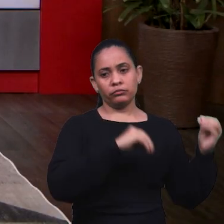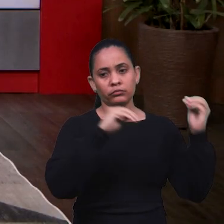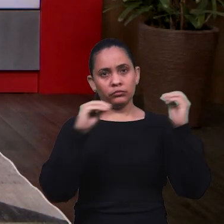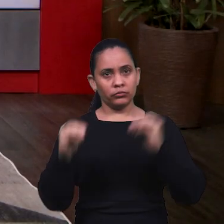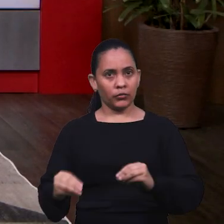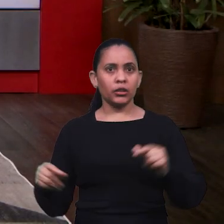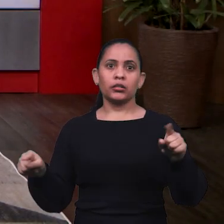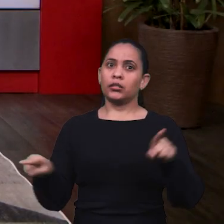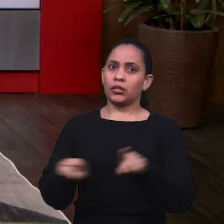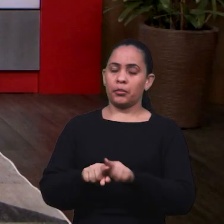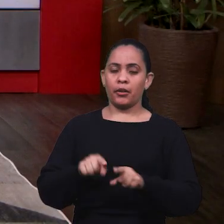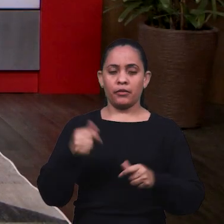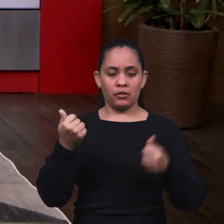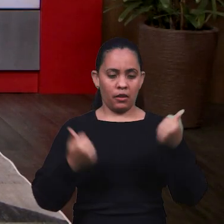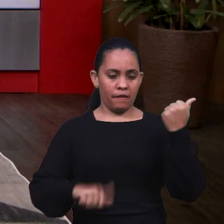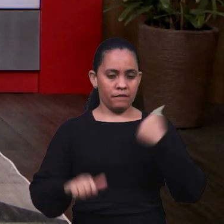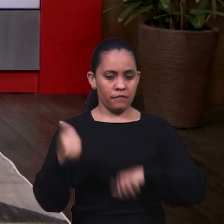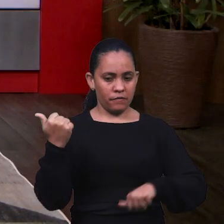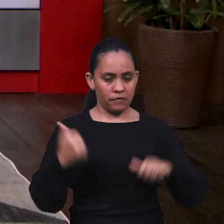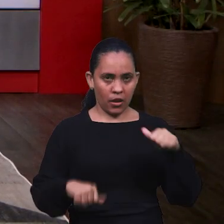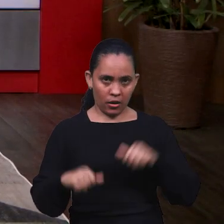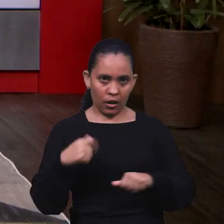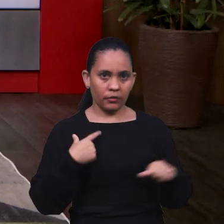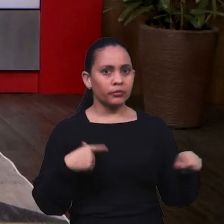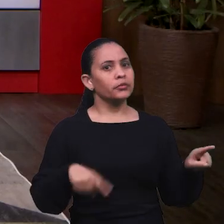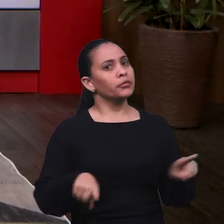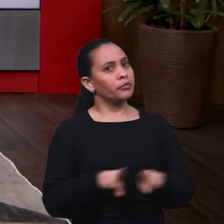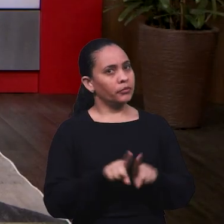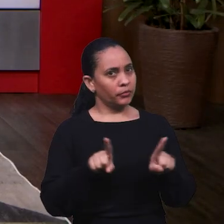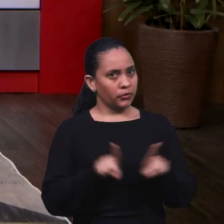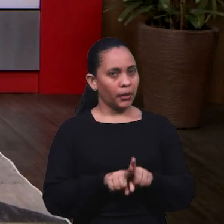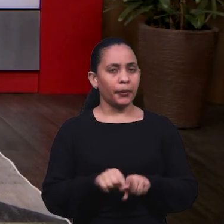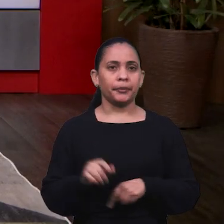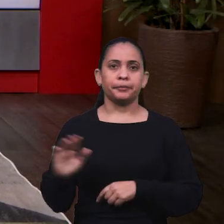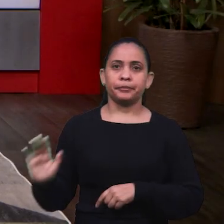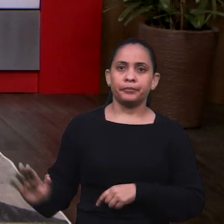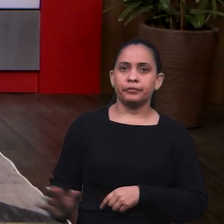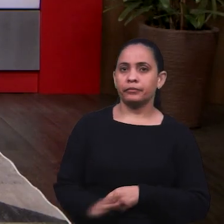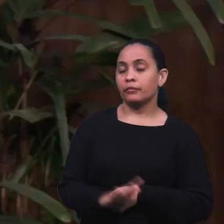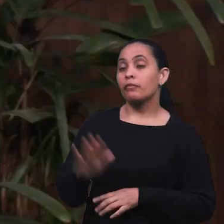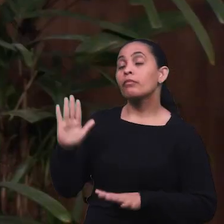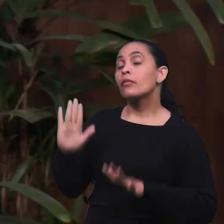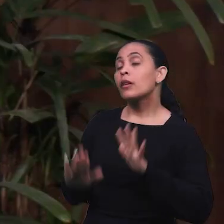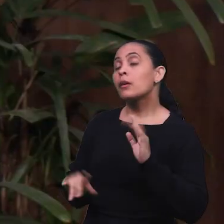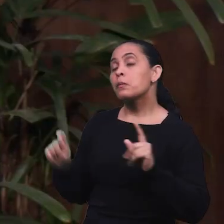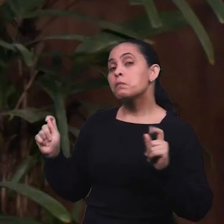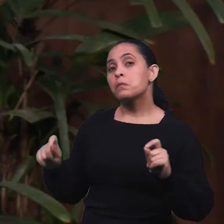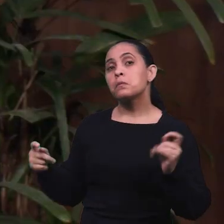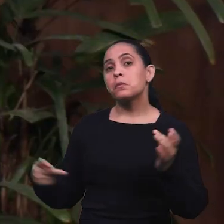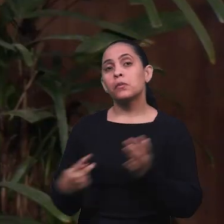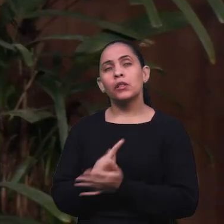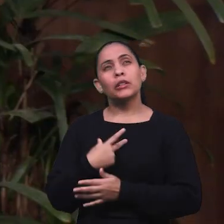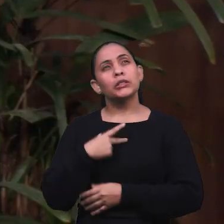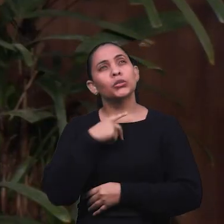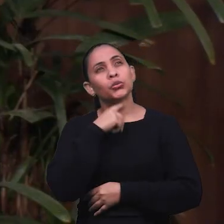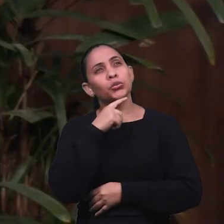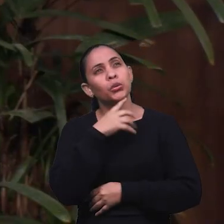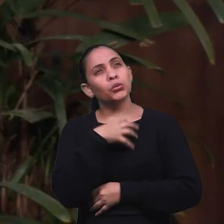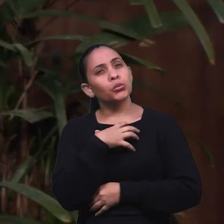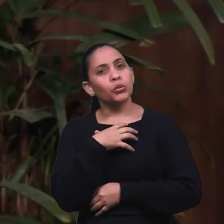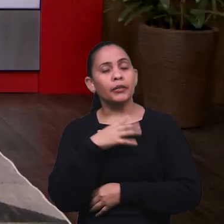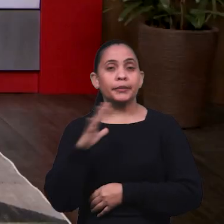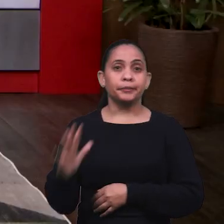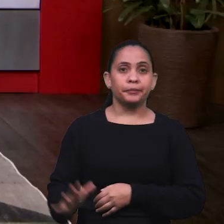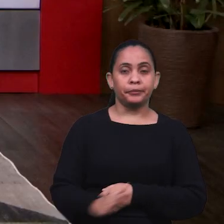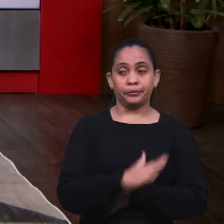reabilitação. Isso tudo vai ser analisado numa perícia. Entendi perfeitamente, porque às vezes pode causar essa dúvida, né? Sim, sim.